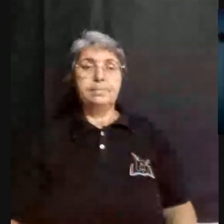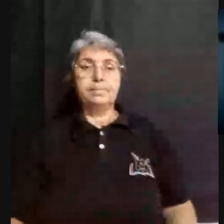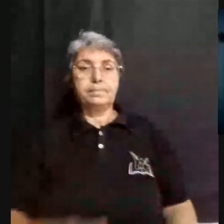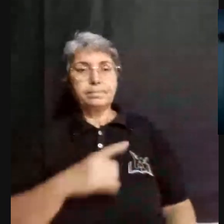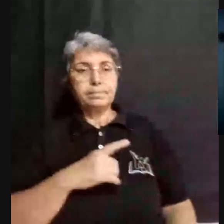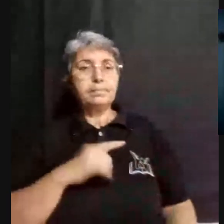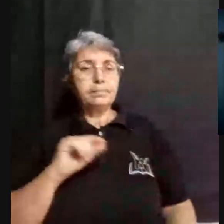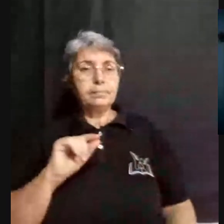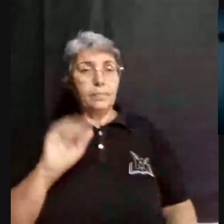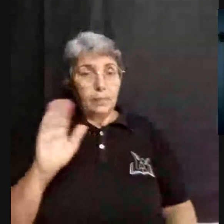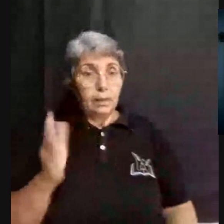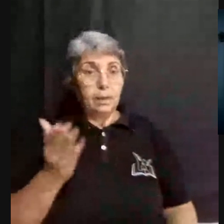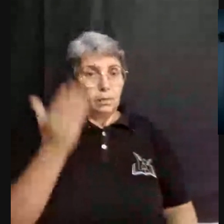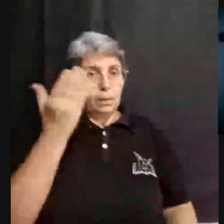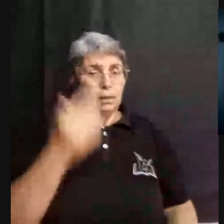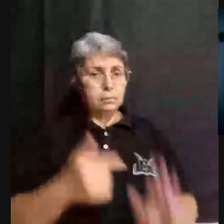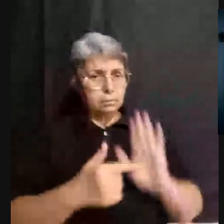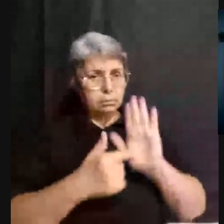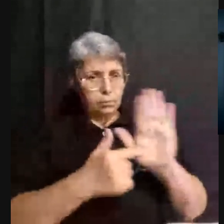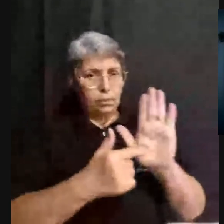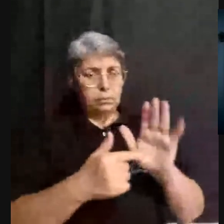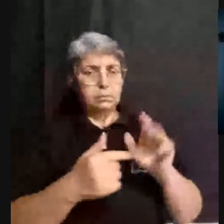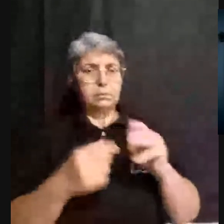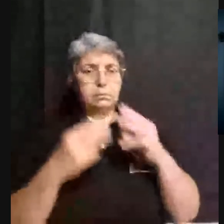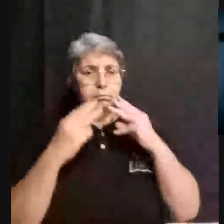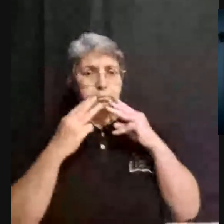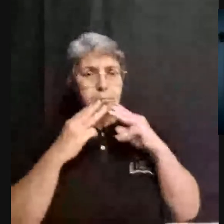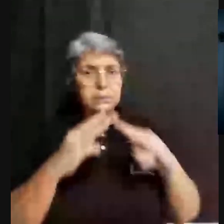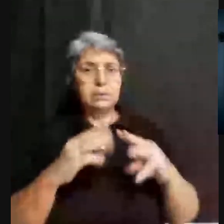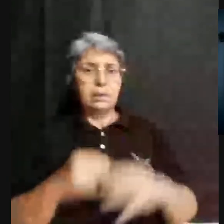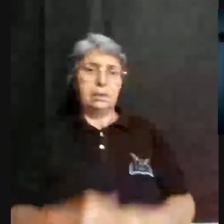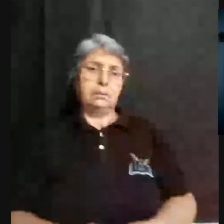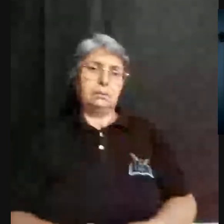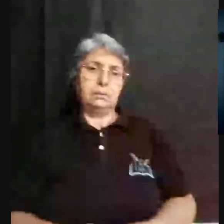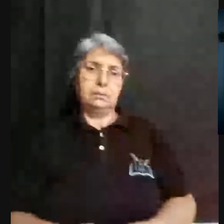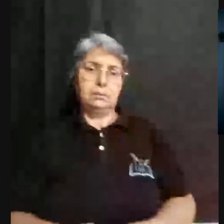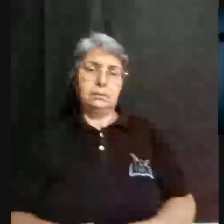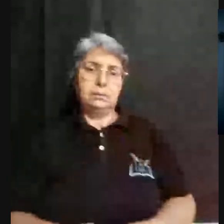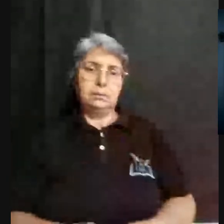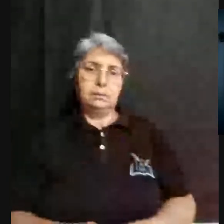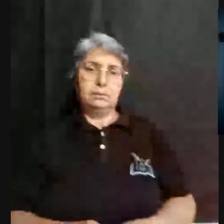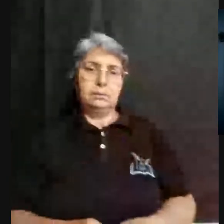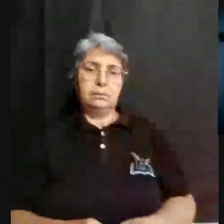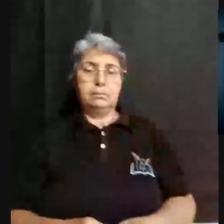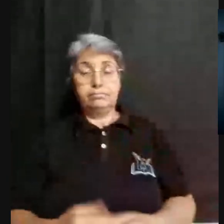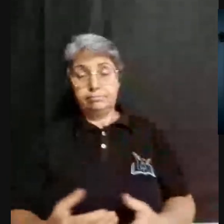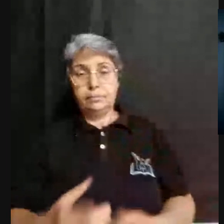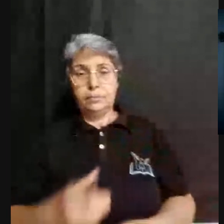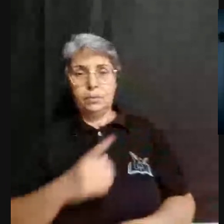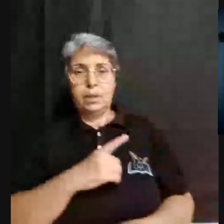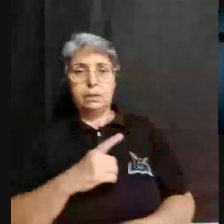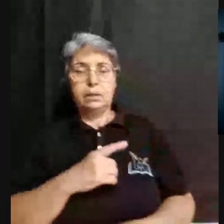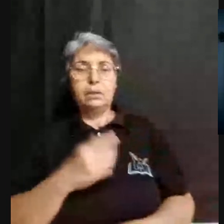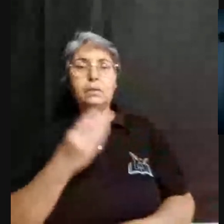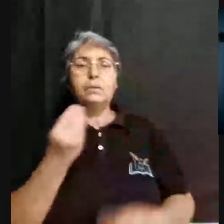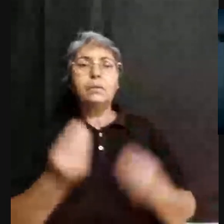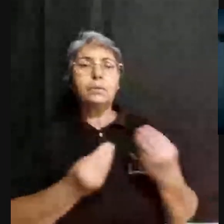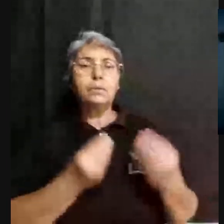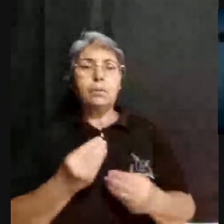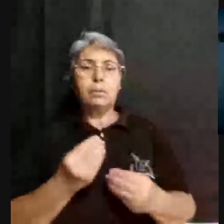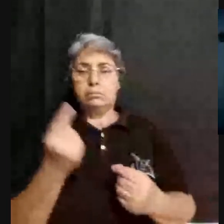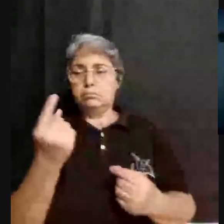uma mensagem totalmente oposta. São duas mensagens completamente